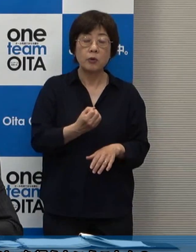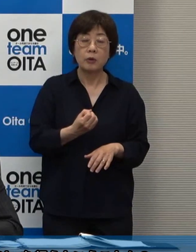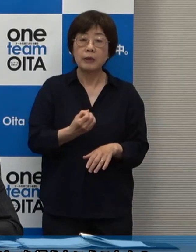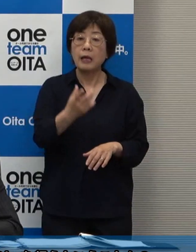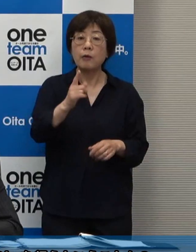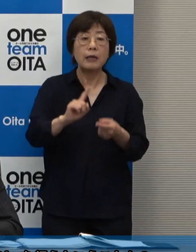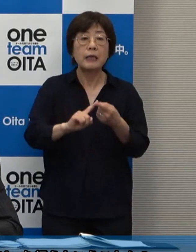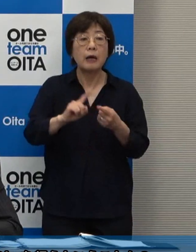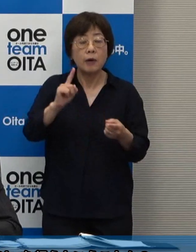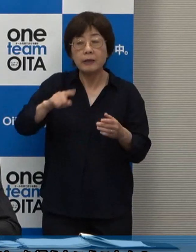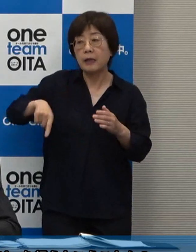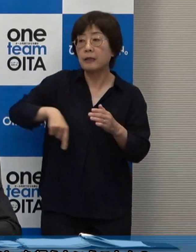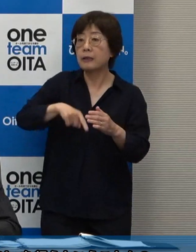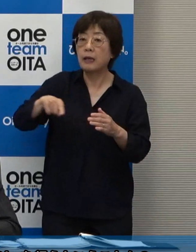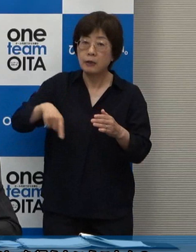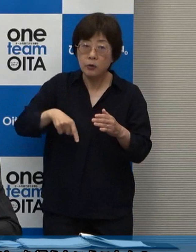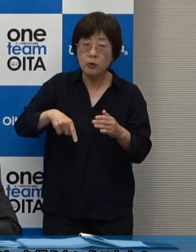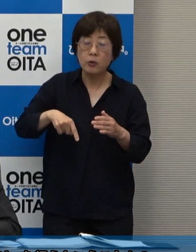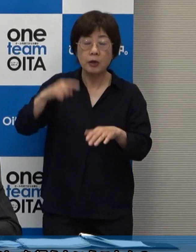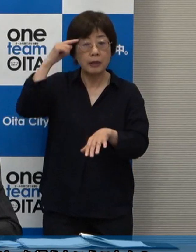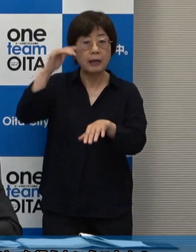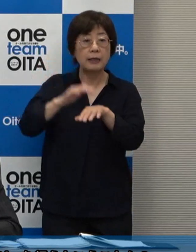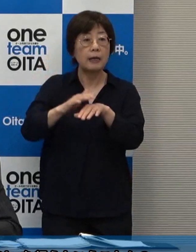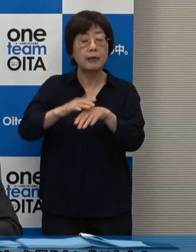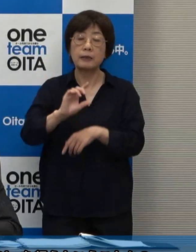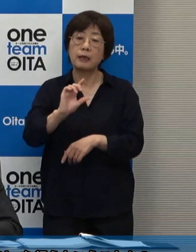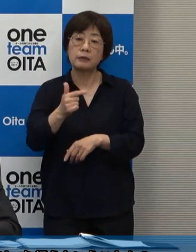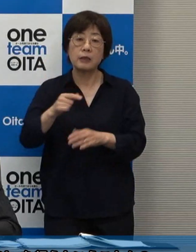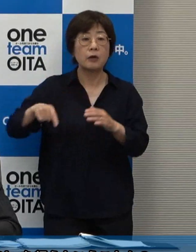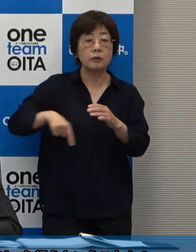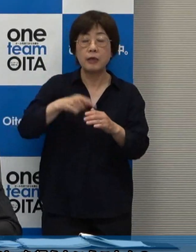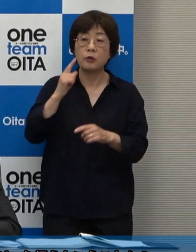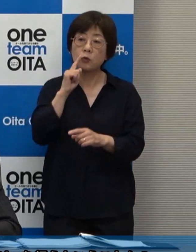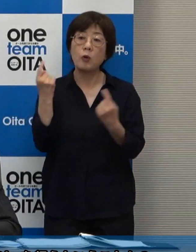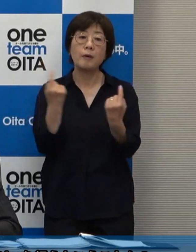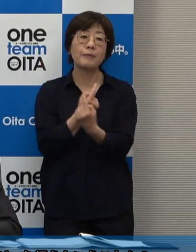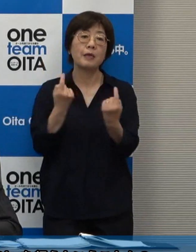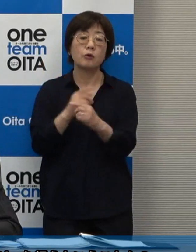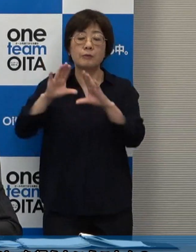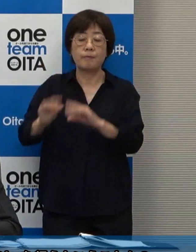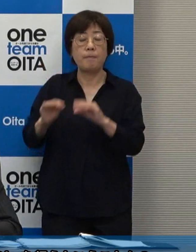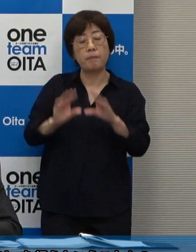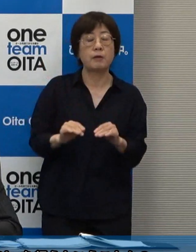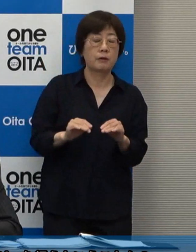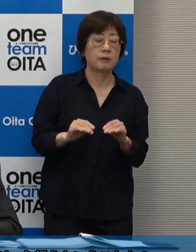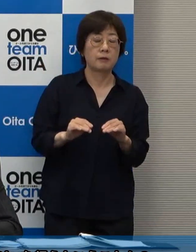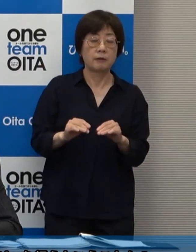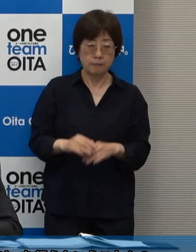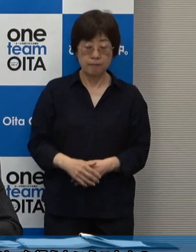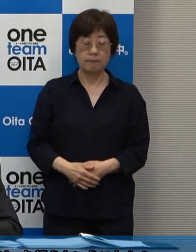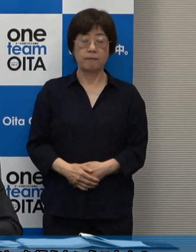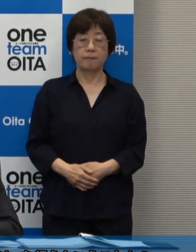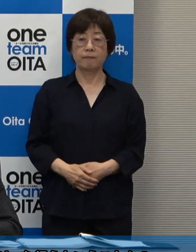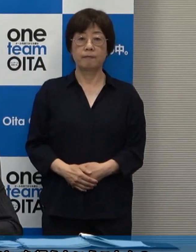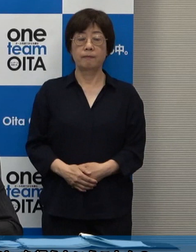は前提の違うようなことは見直してスクラップしてですね、そして